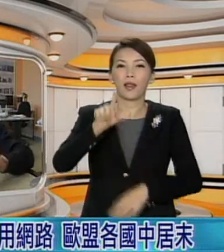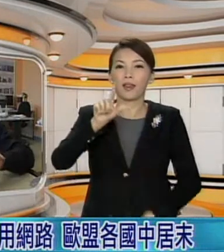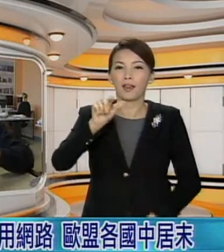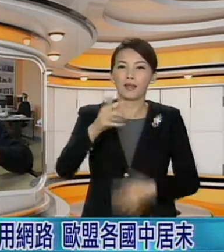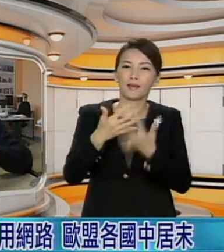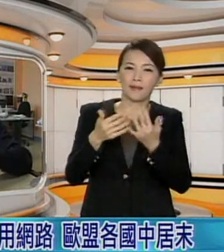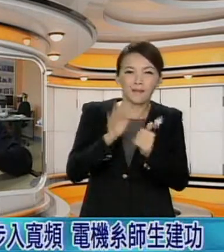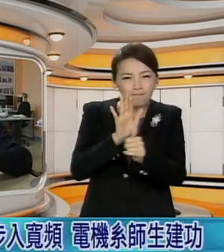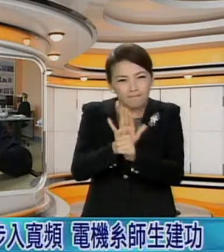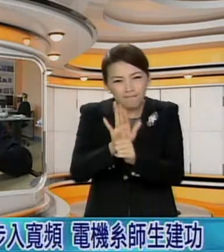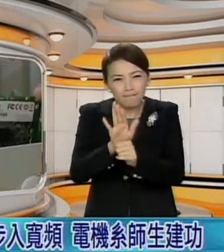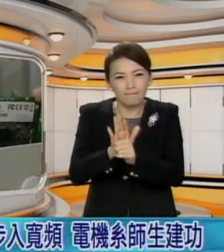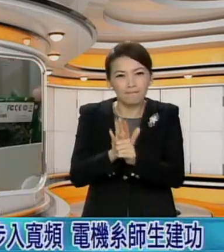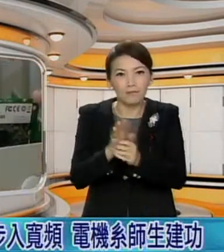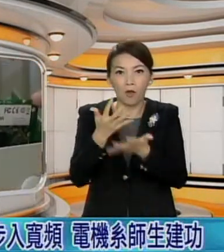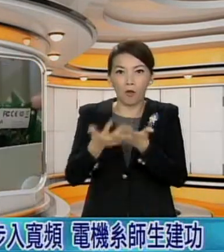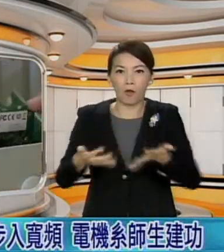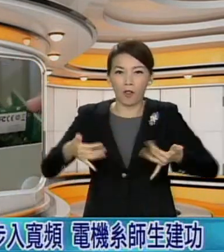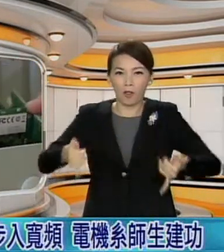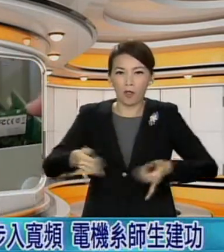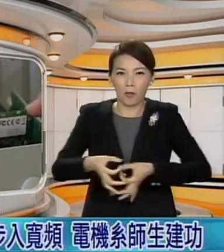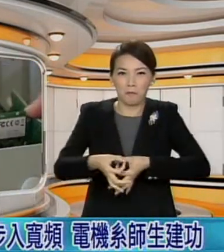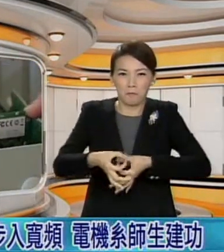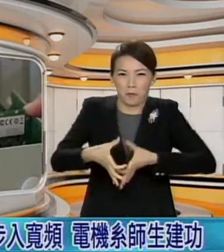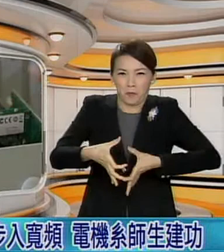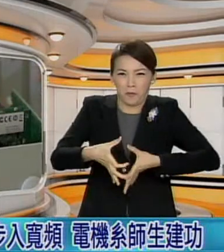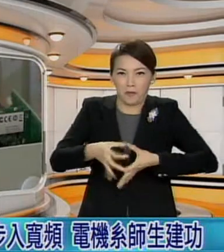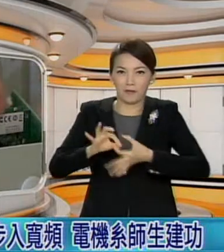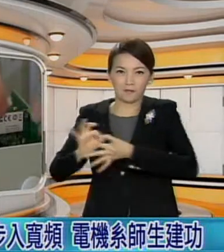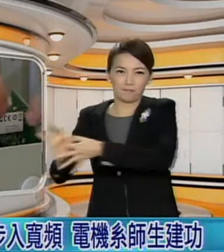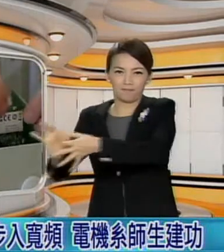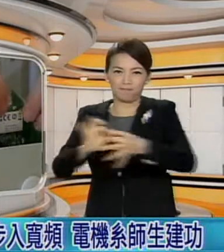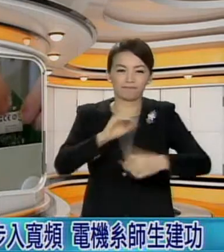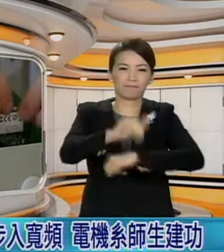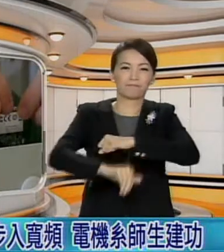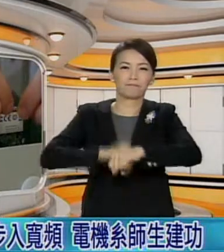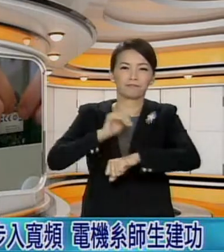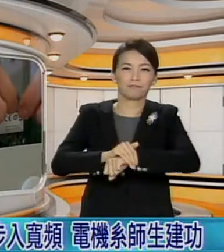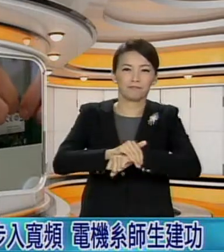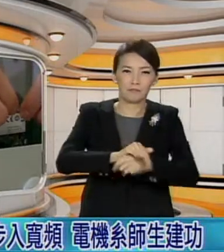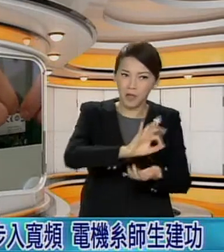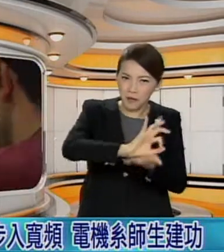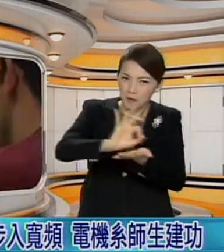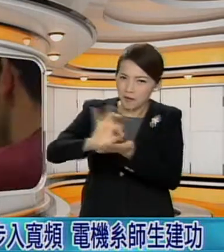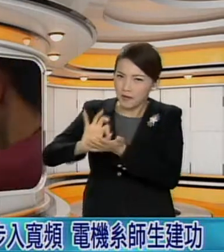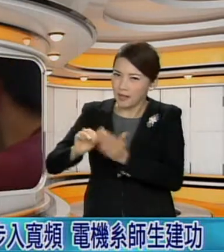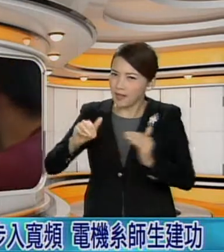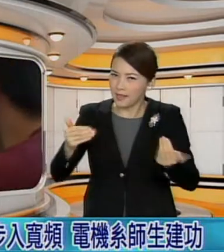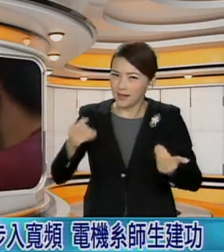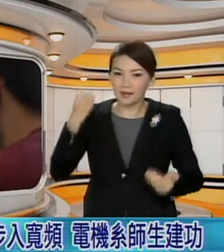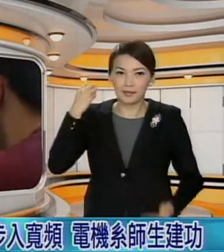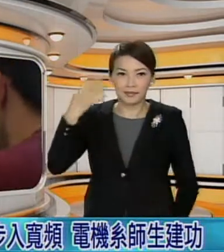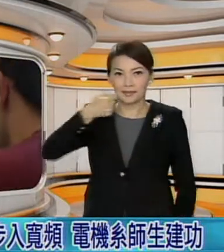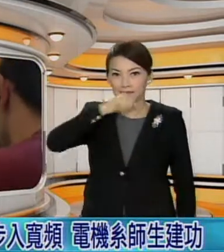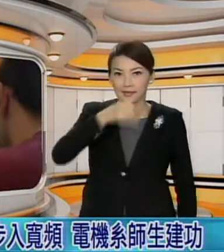币179000元的经费，让村庄里头有了宽频网路。